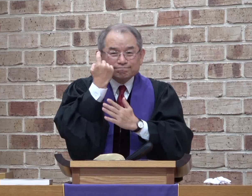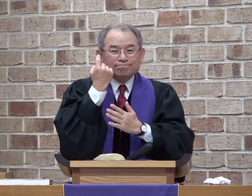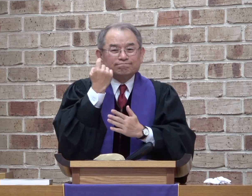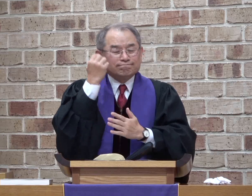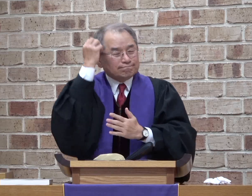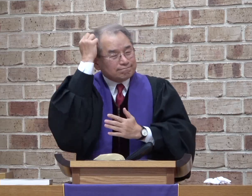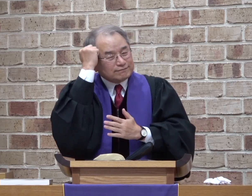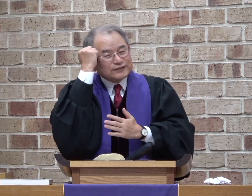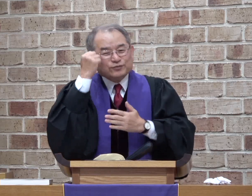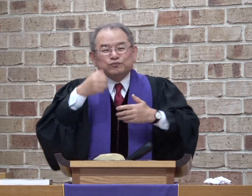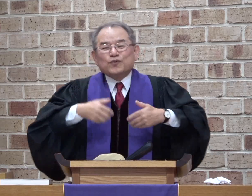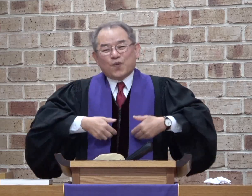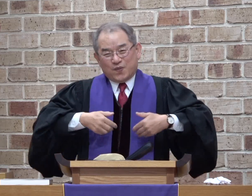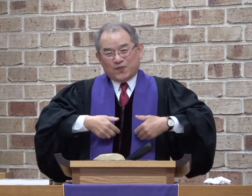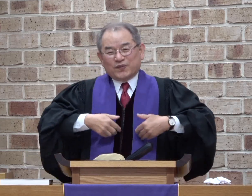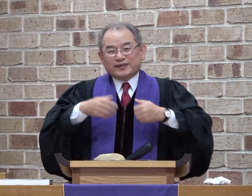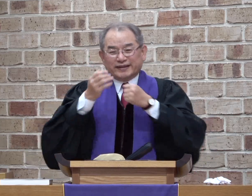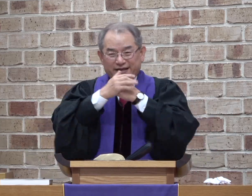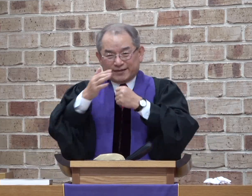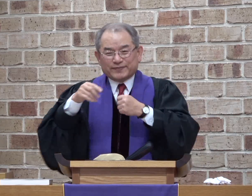우리가 영원히 기억할 필요가 있습니다.